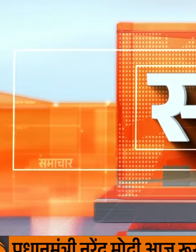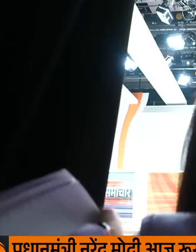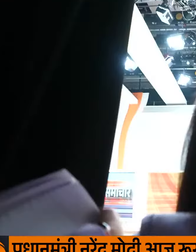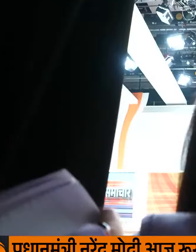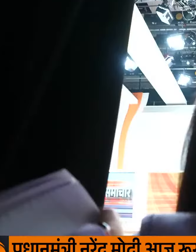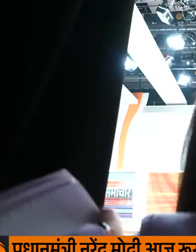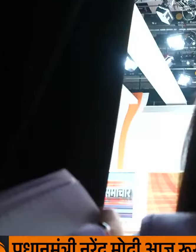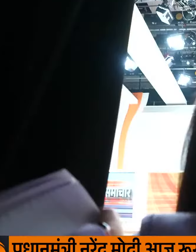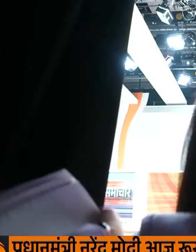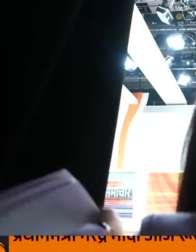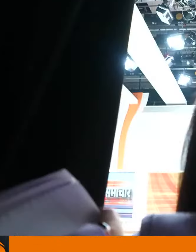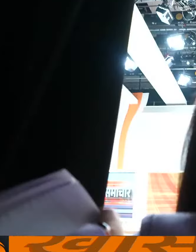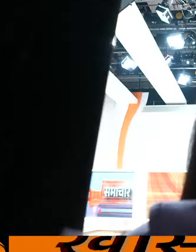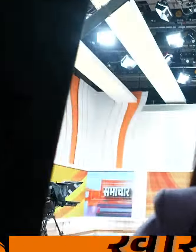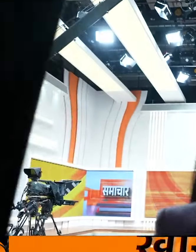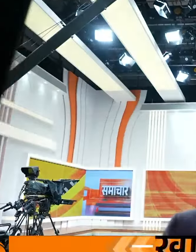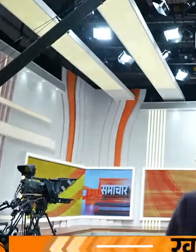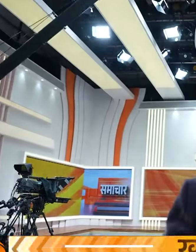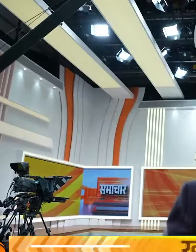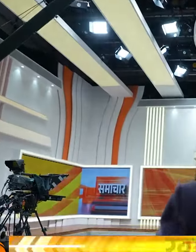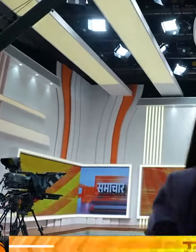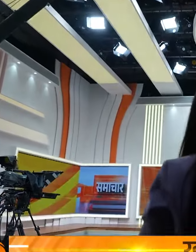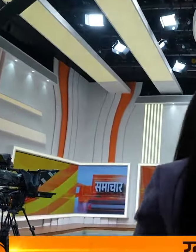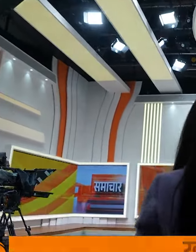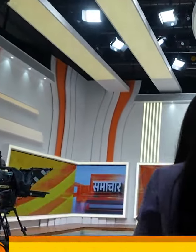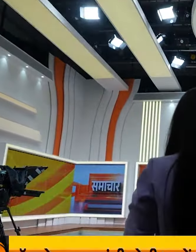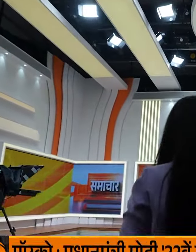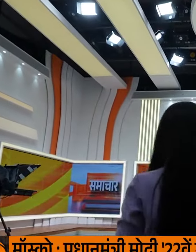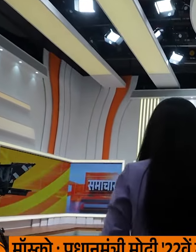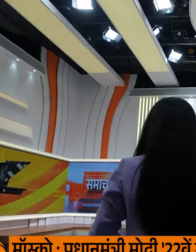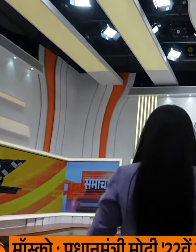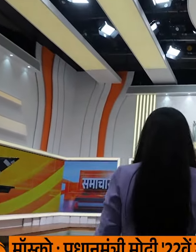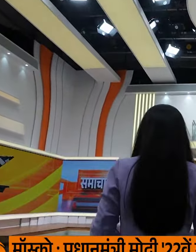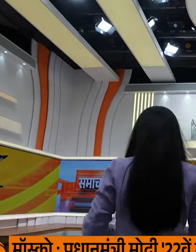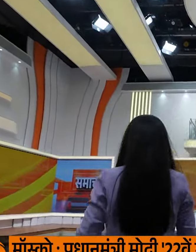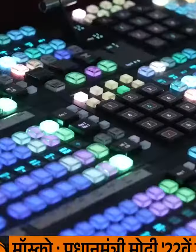भरोसा।